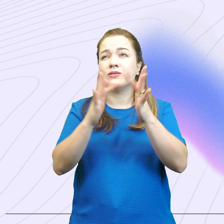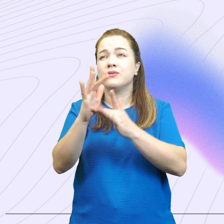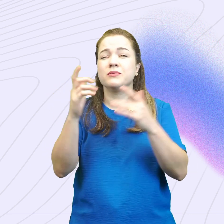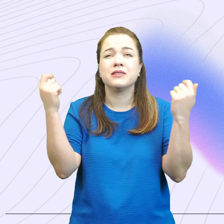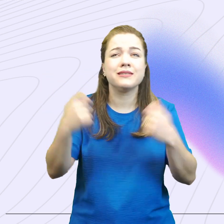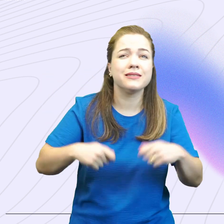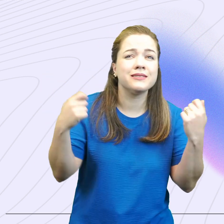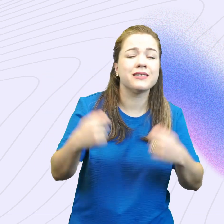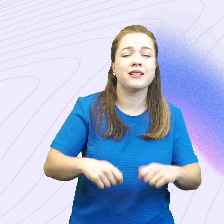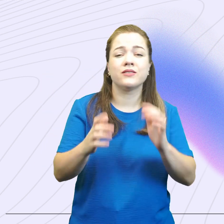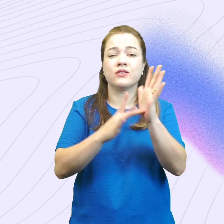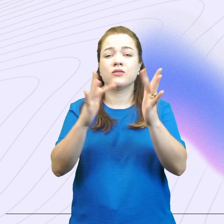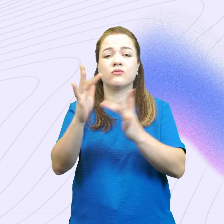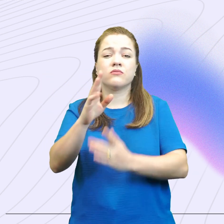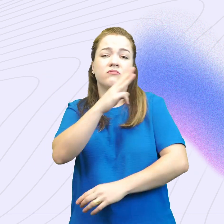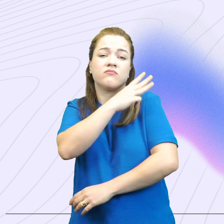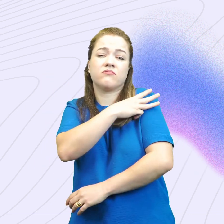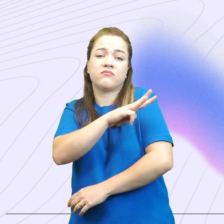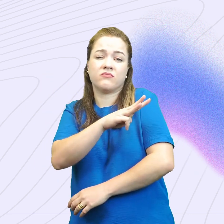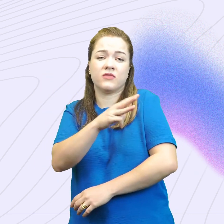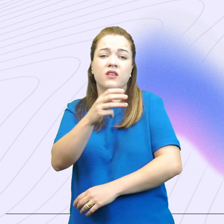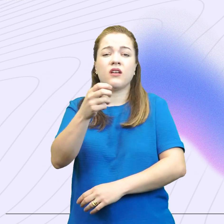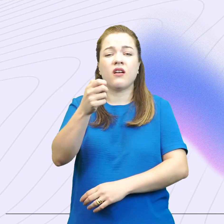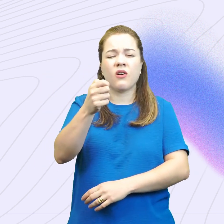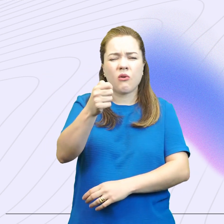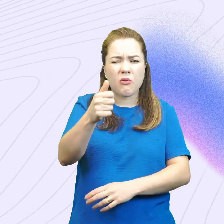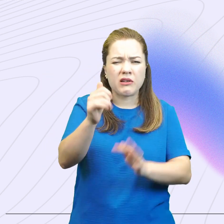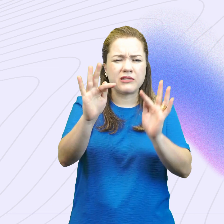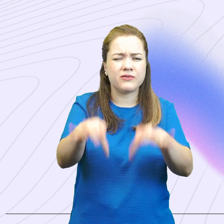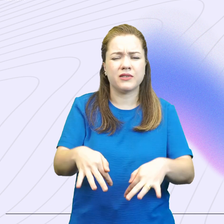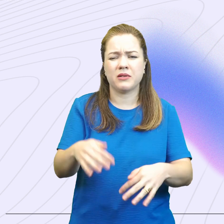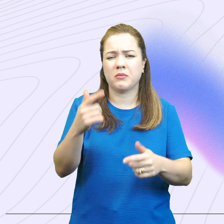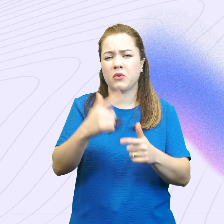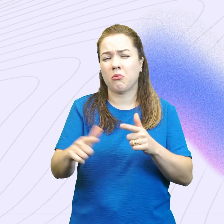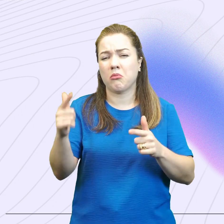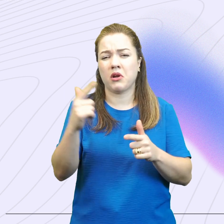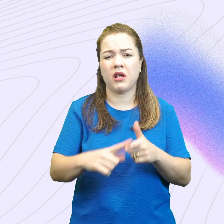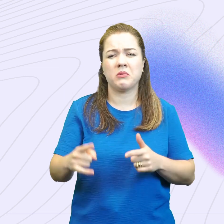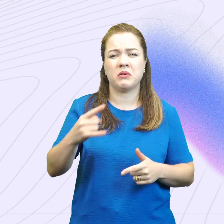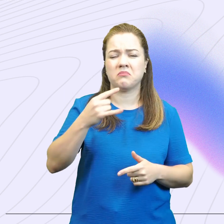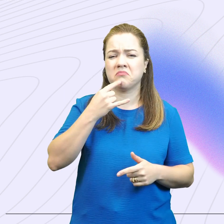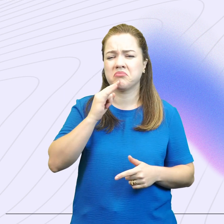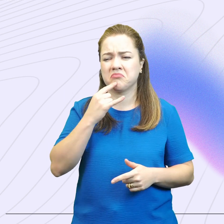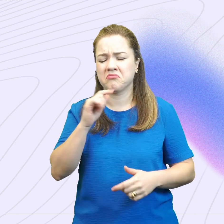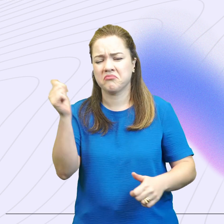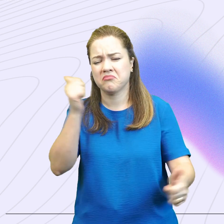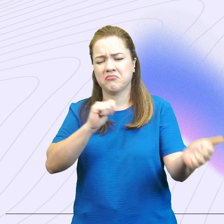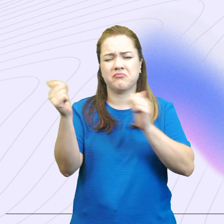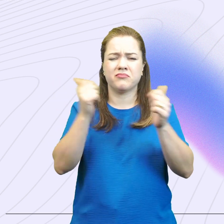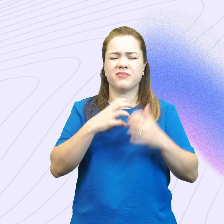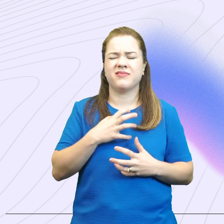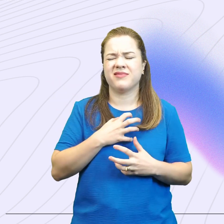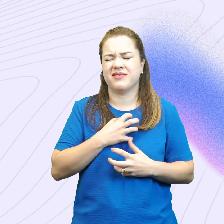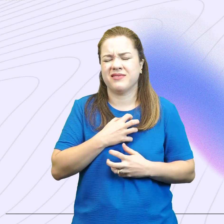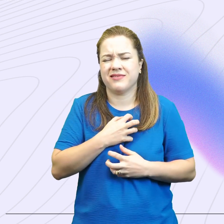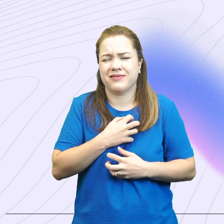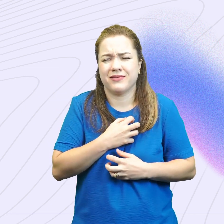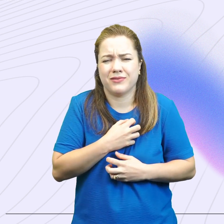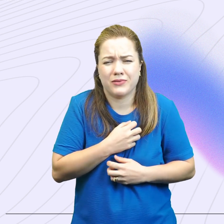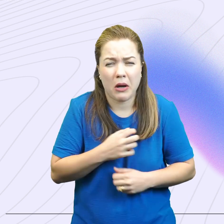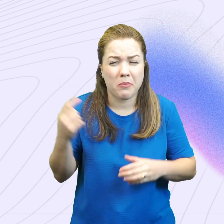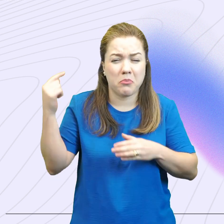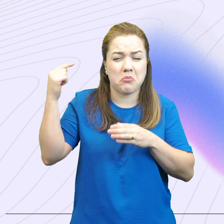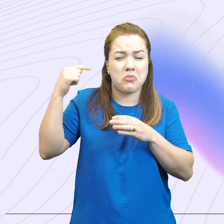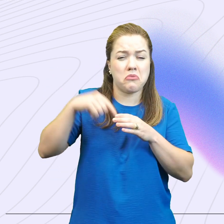Jesus, terminando o meu ensino médio, com grandes problemas, com alcoolismo, uma angústia profunda, uma falta de